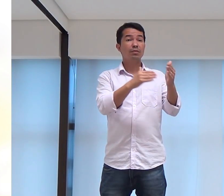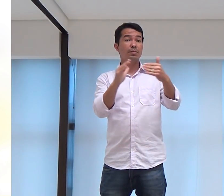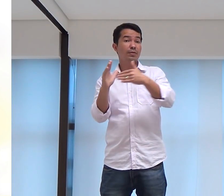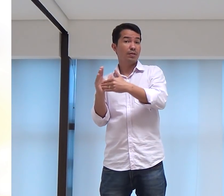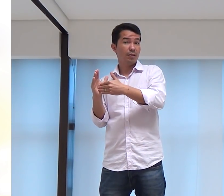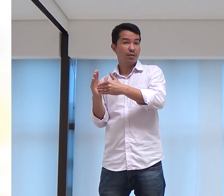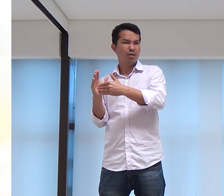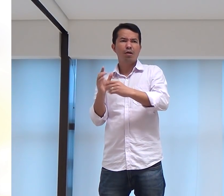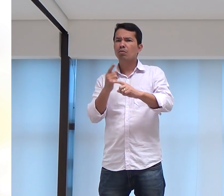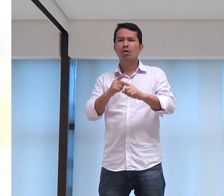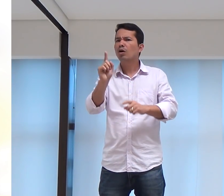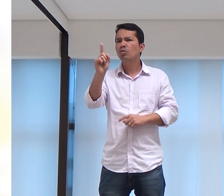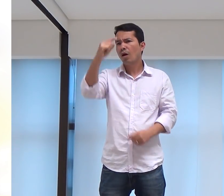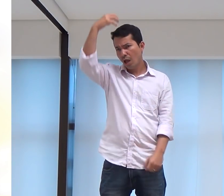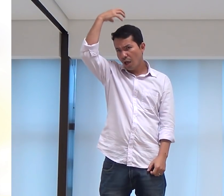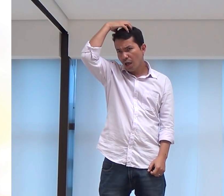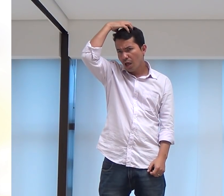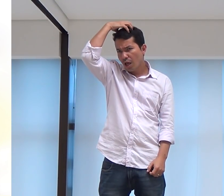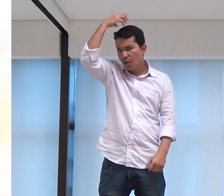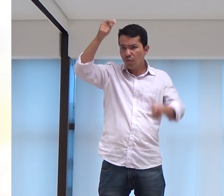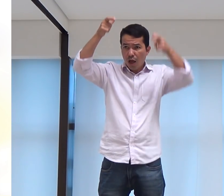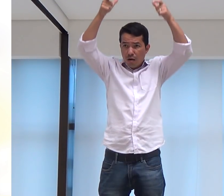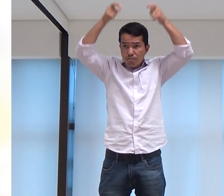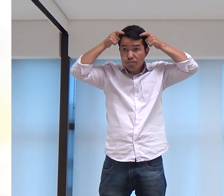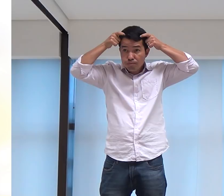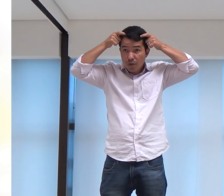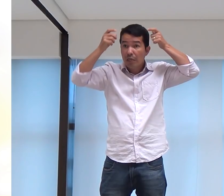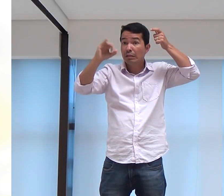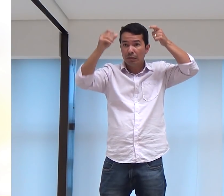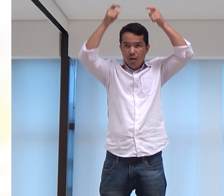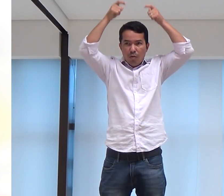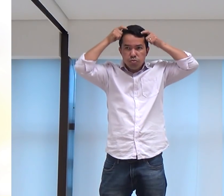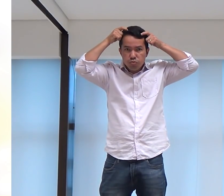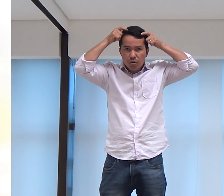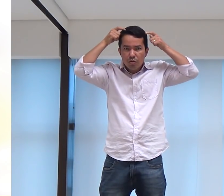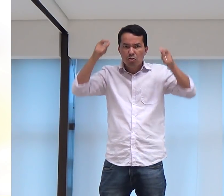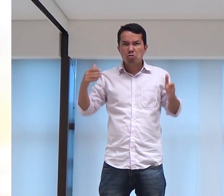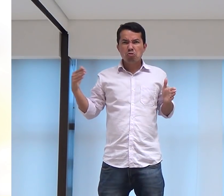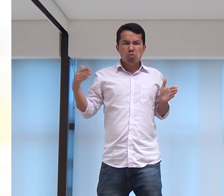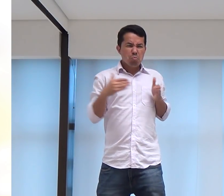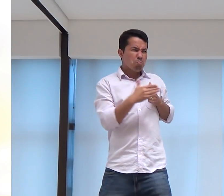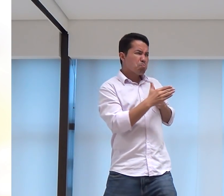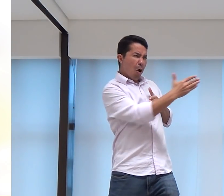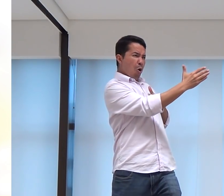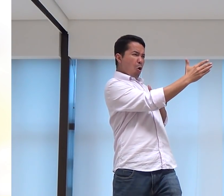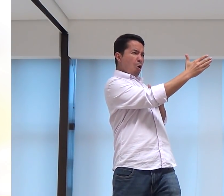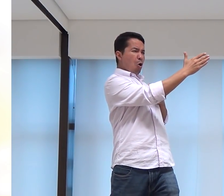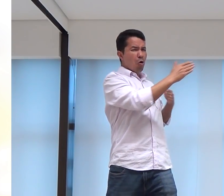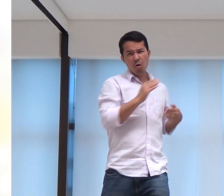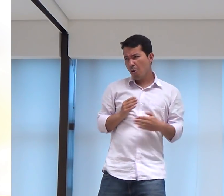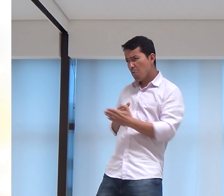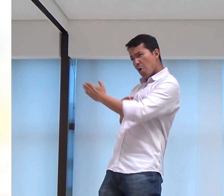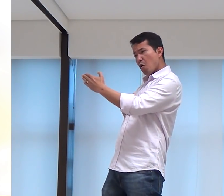Significa que o governo é limitado. Não é coroa, mas a gente fala de